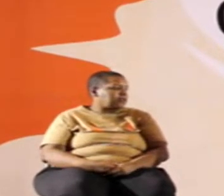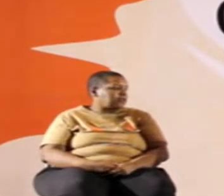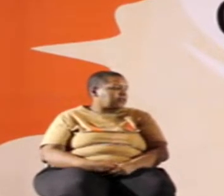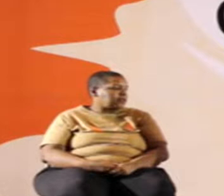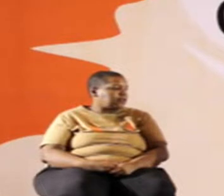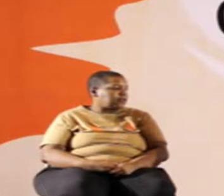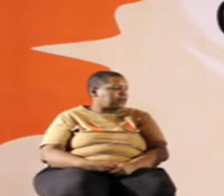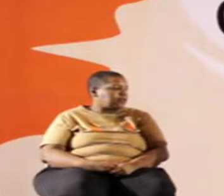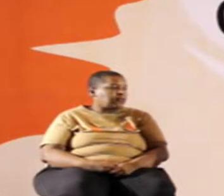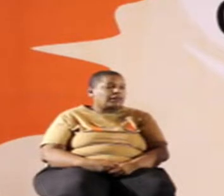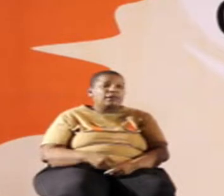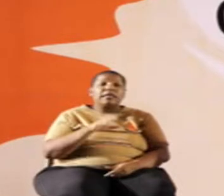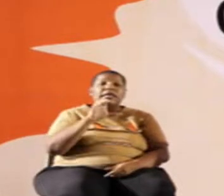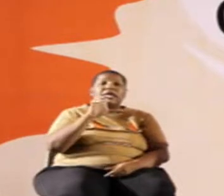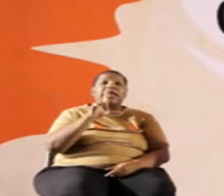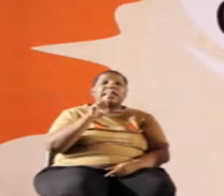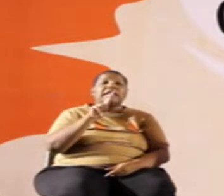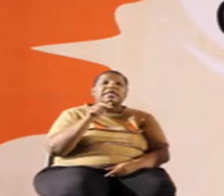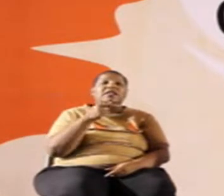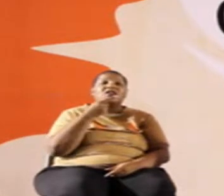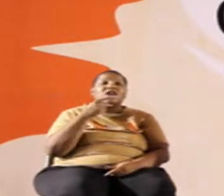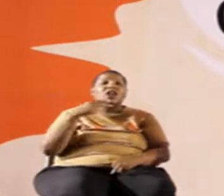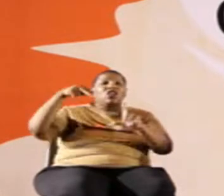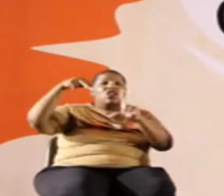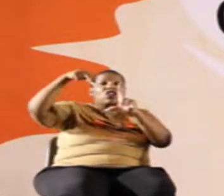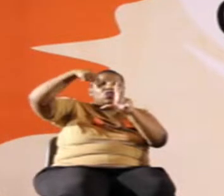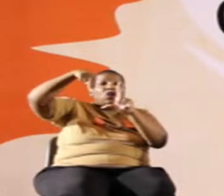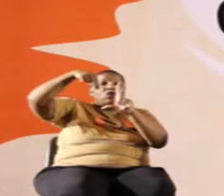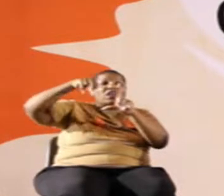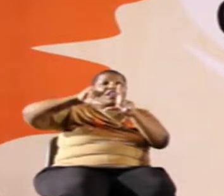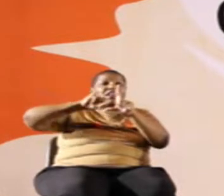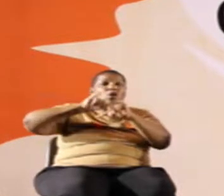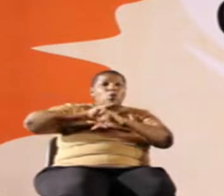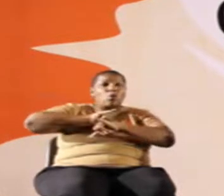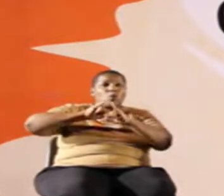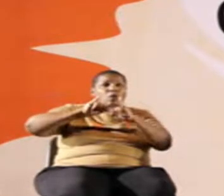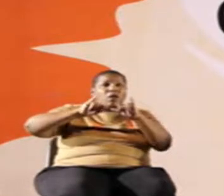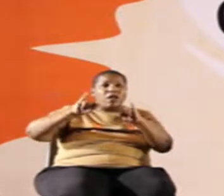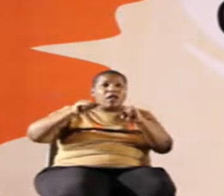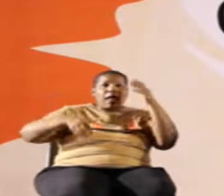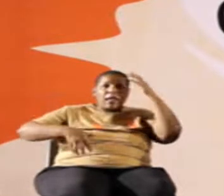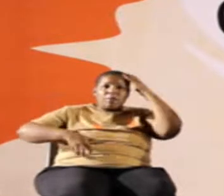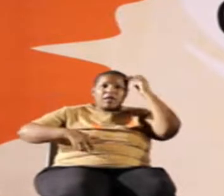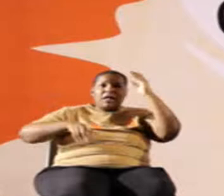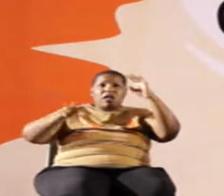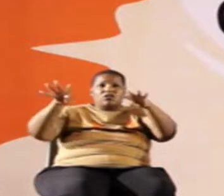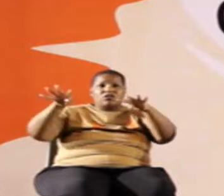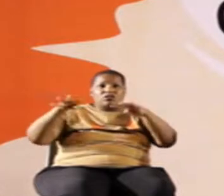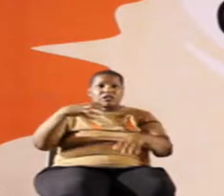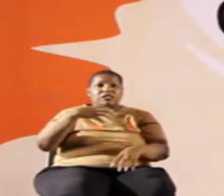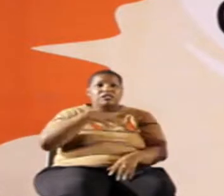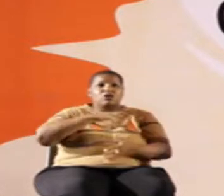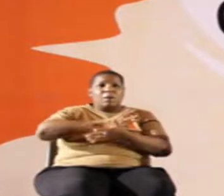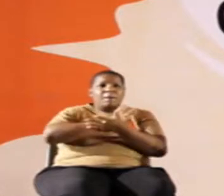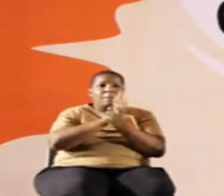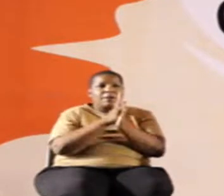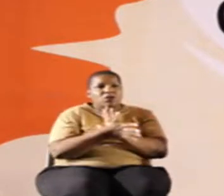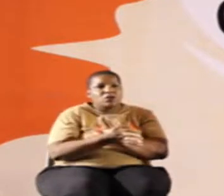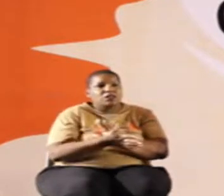E a Elisa pergunta sobre as novelas. Se reverberam ainda macacas do auditório no sentido de